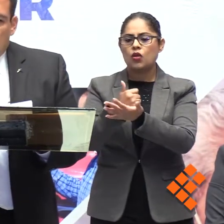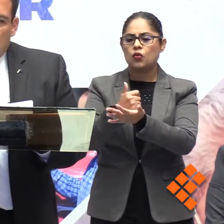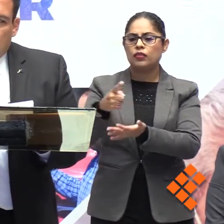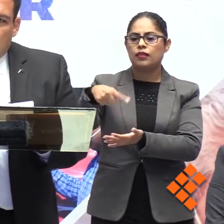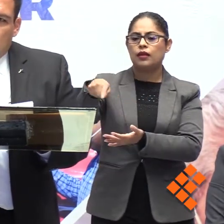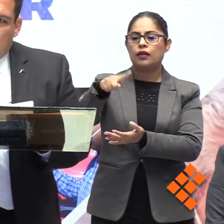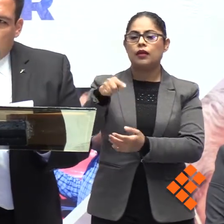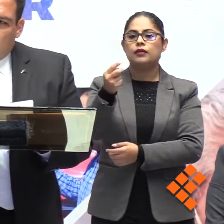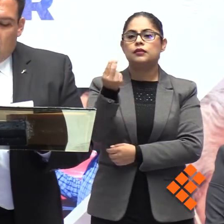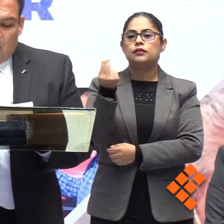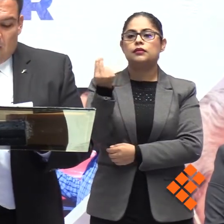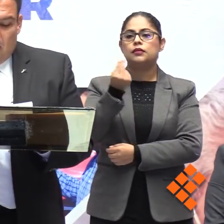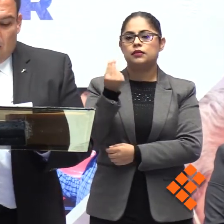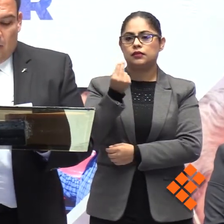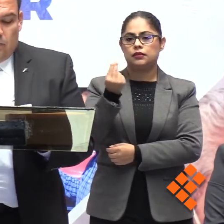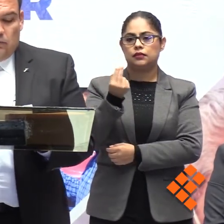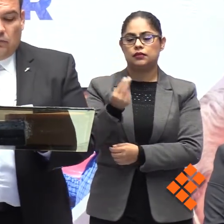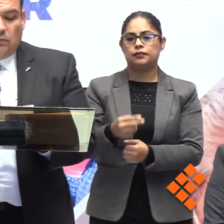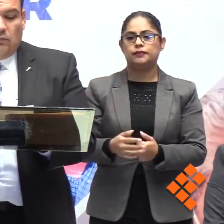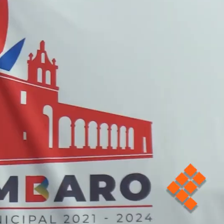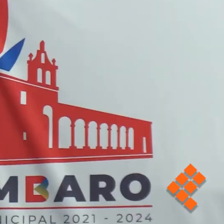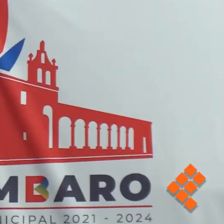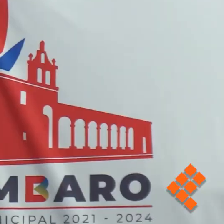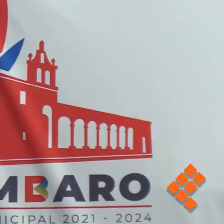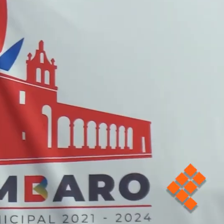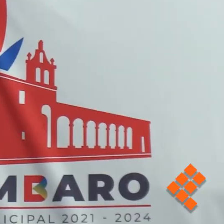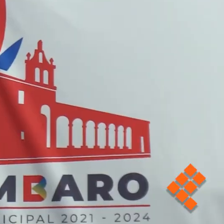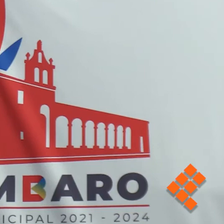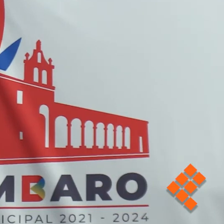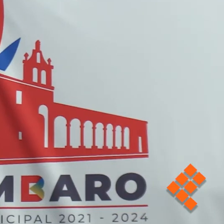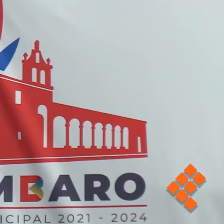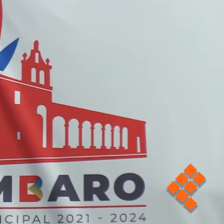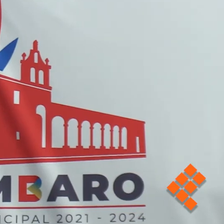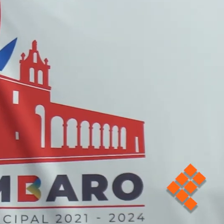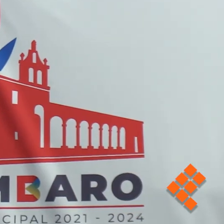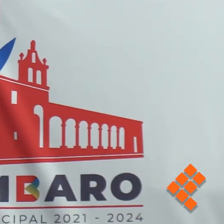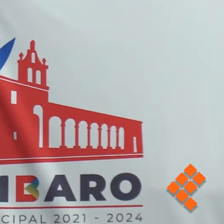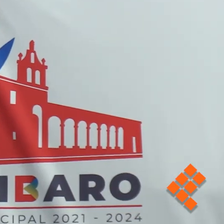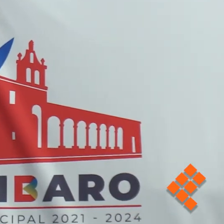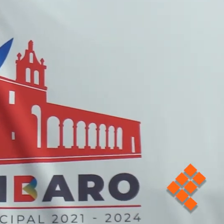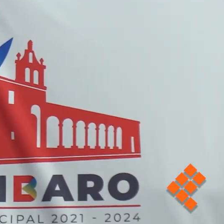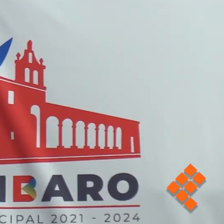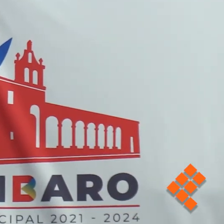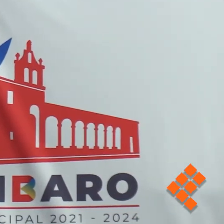lo necesitan en el municipio de Tarímbaro. Con imágenes de Leopoldo